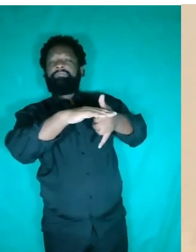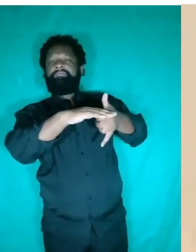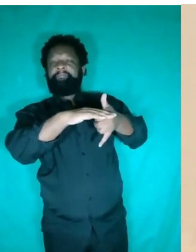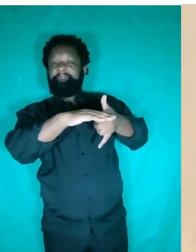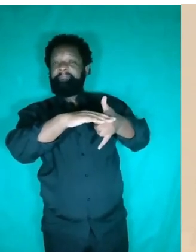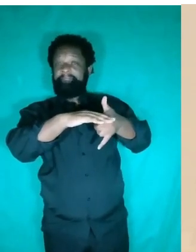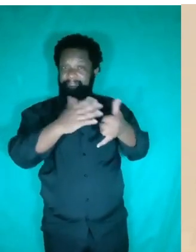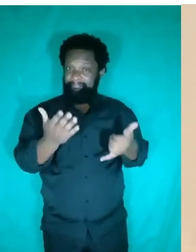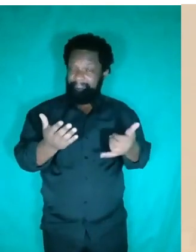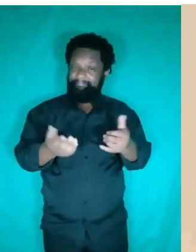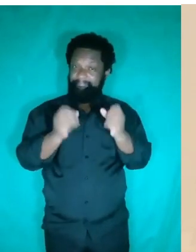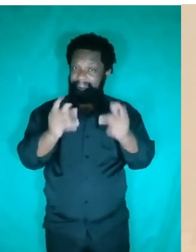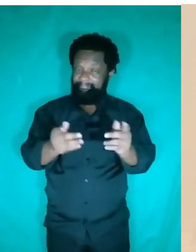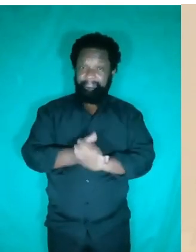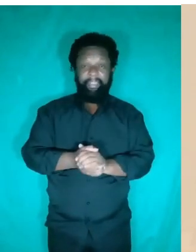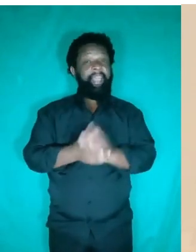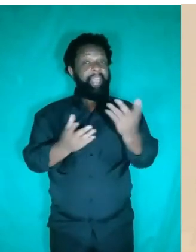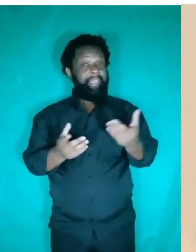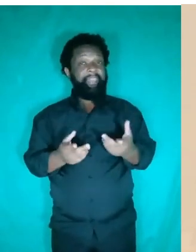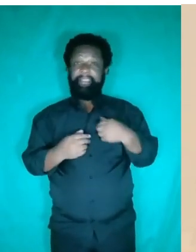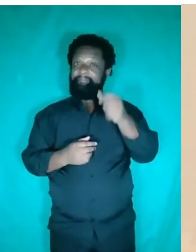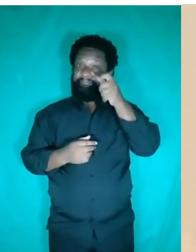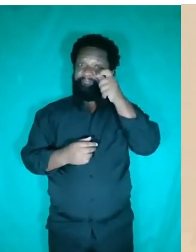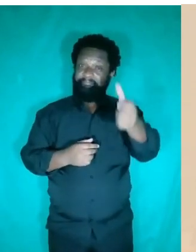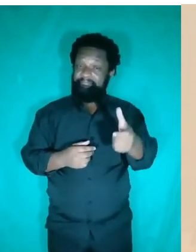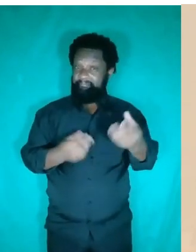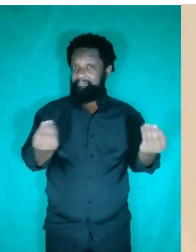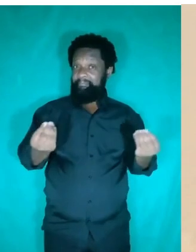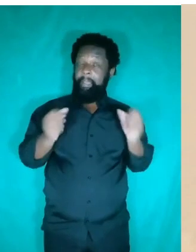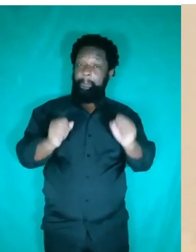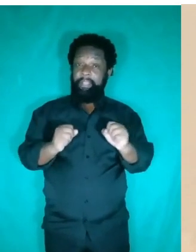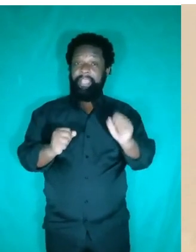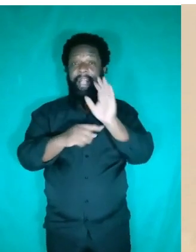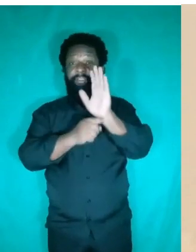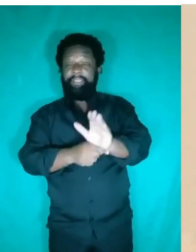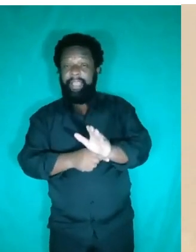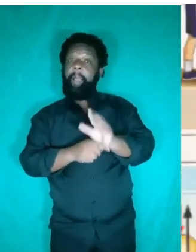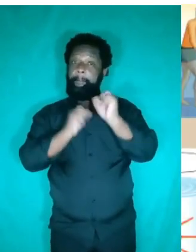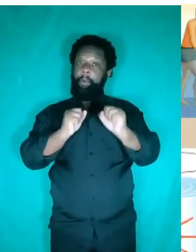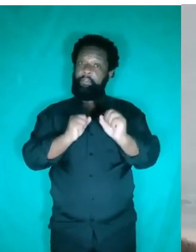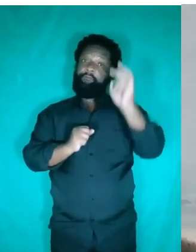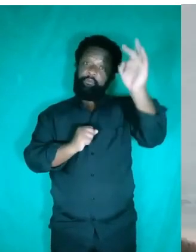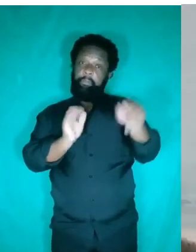emergir. Ok? É uma situação interessante, que de certa forma pode até vir a ser uma questão